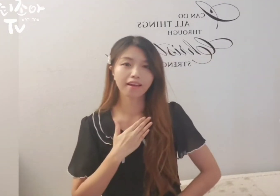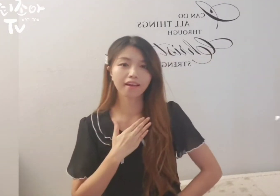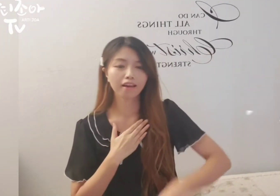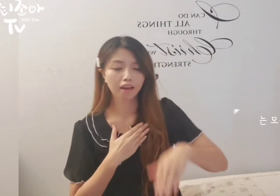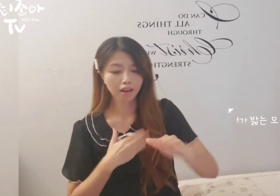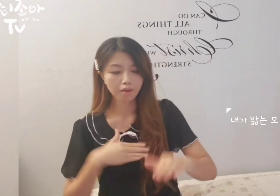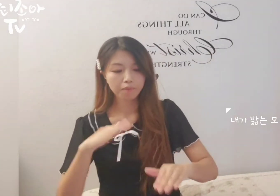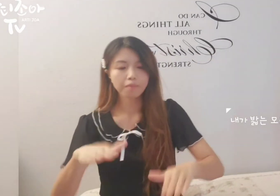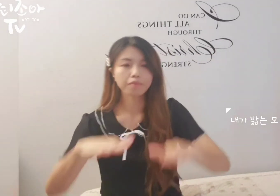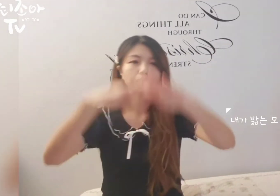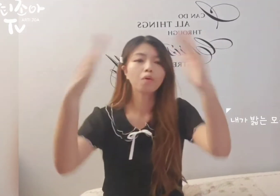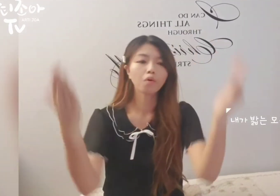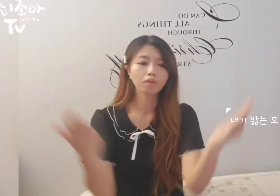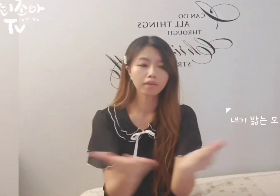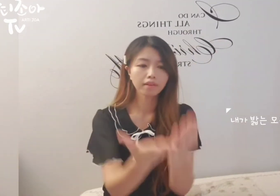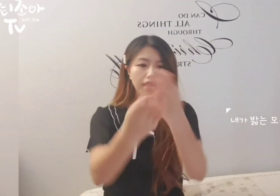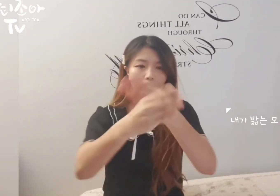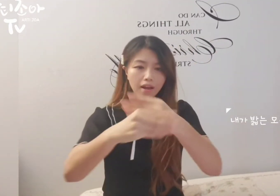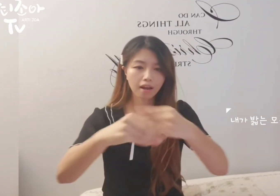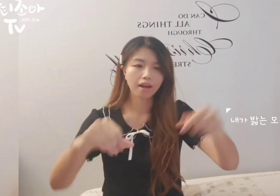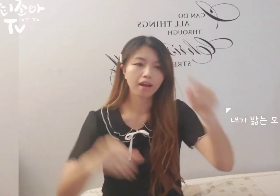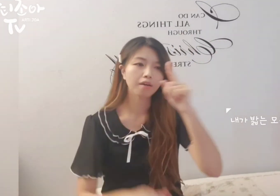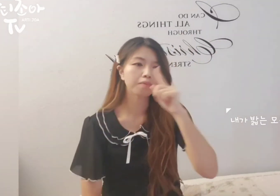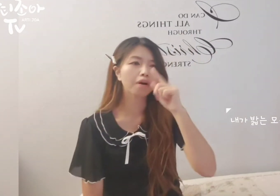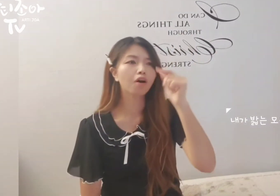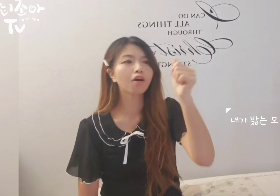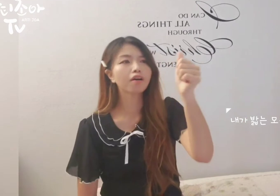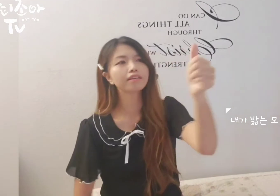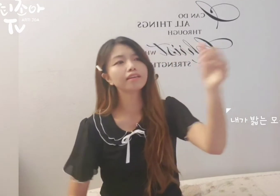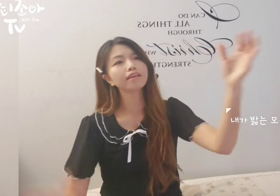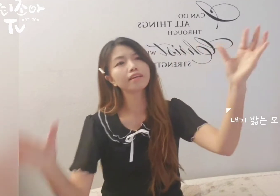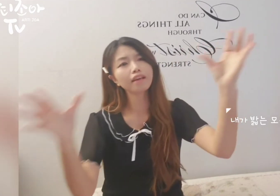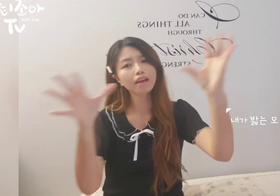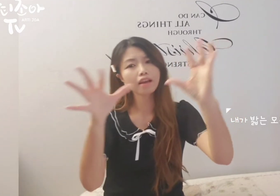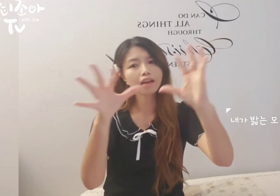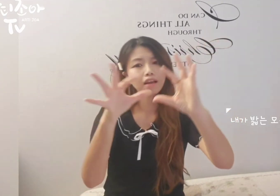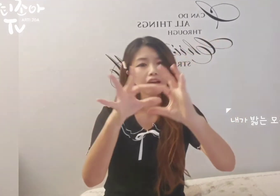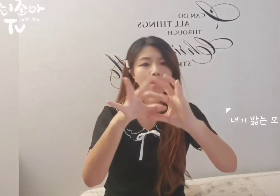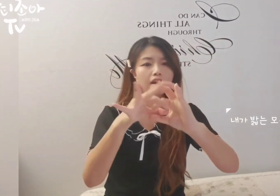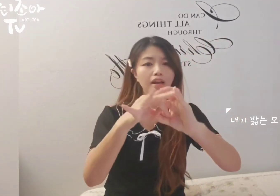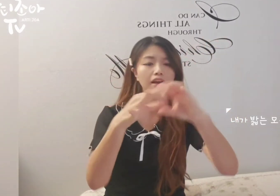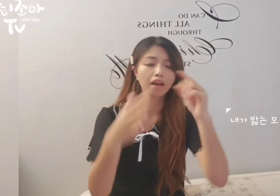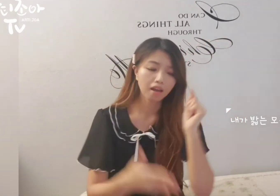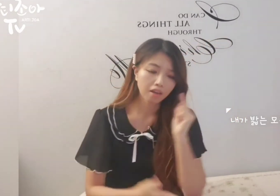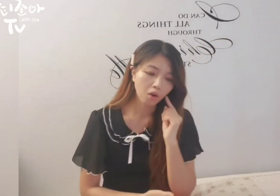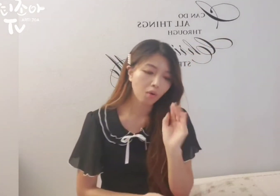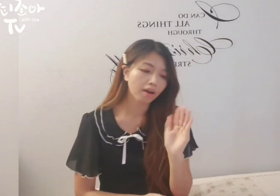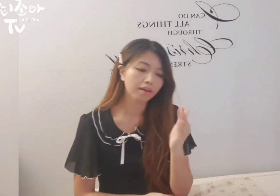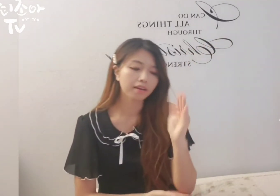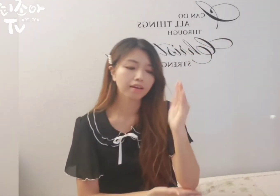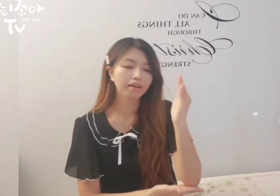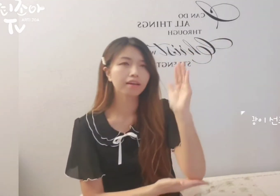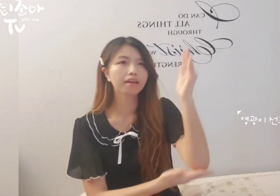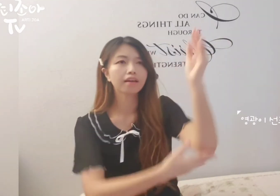닿는 뿐인다 아버지의 영광이